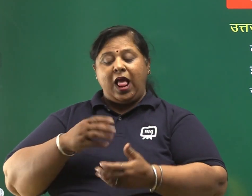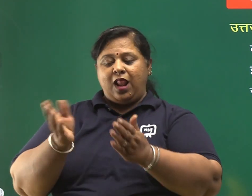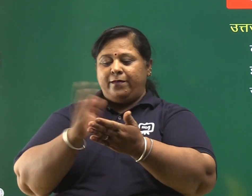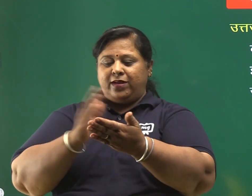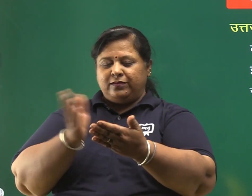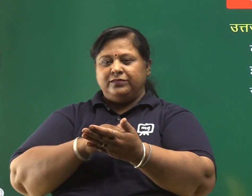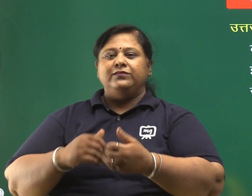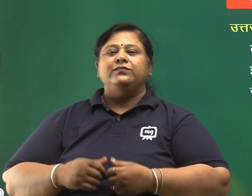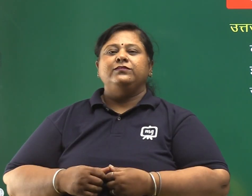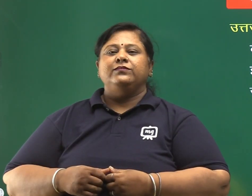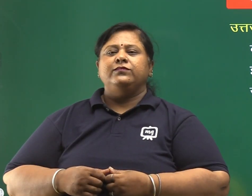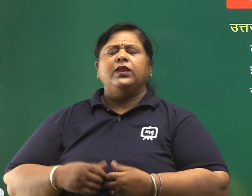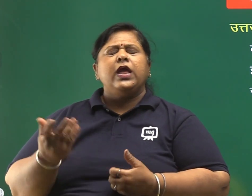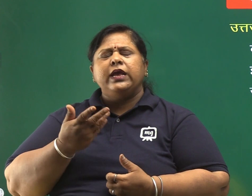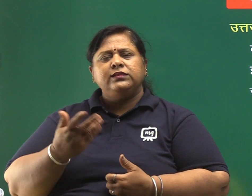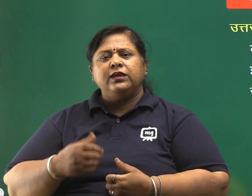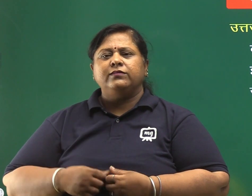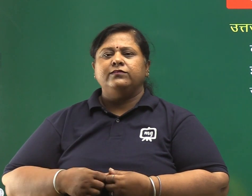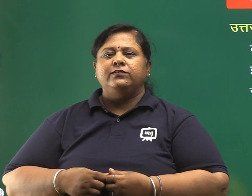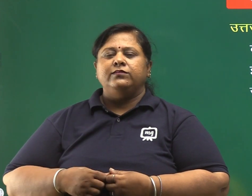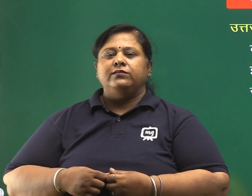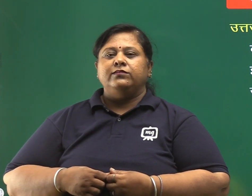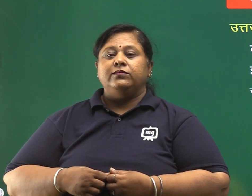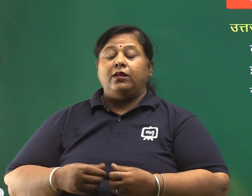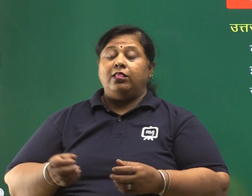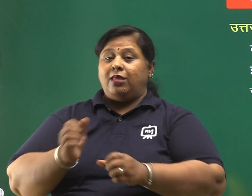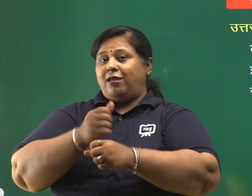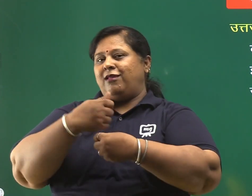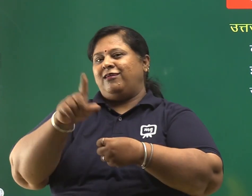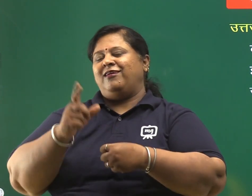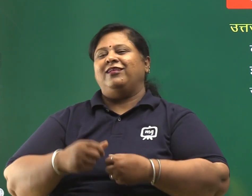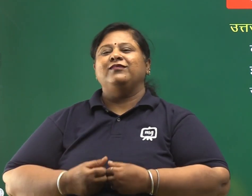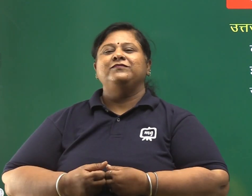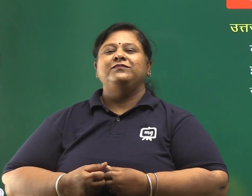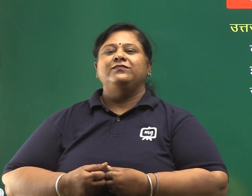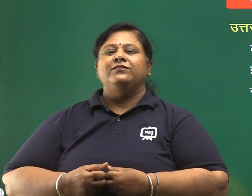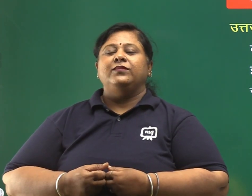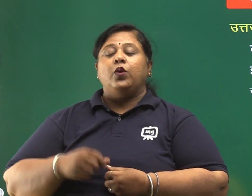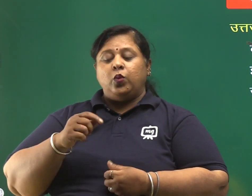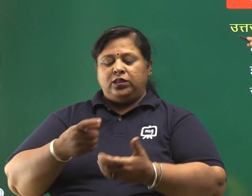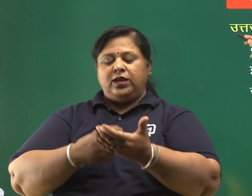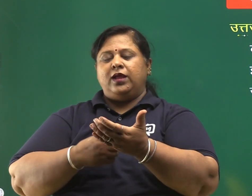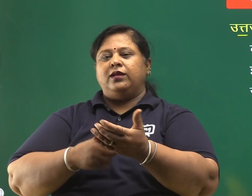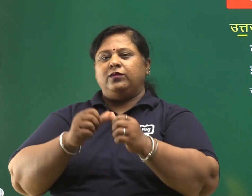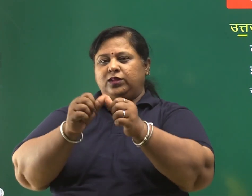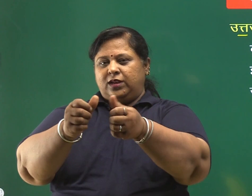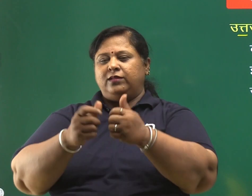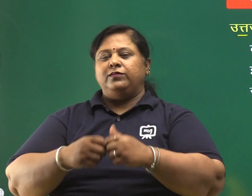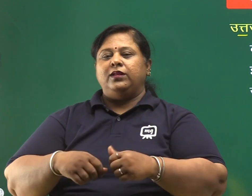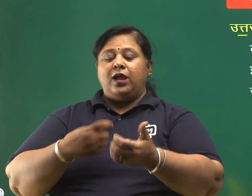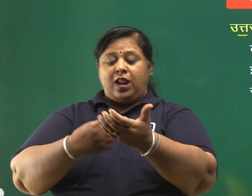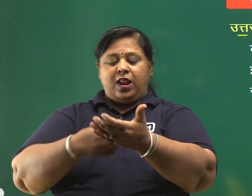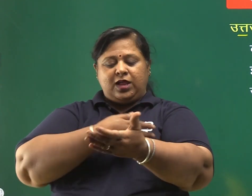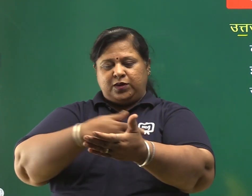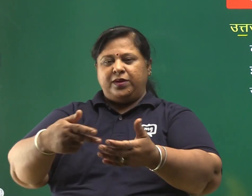एल्बम कैसे तैयार किया था? उत्तर है